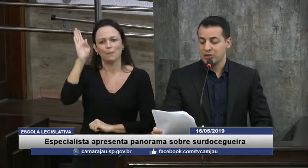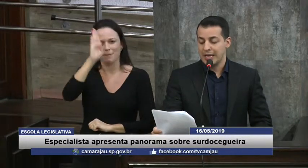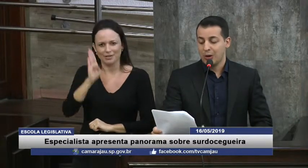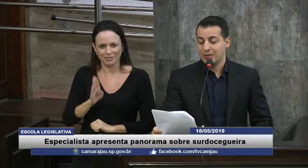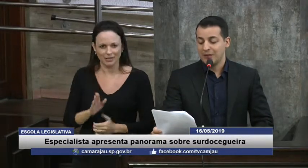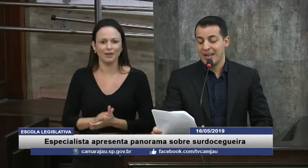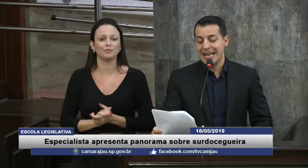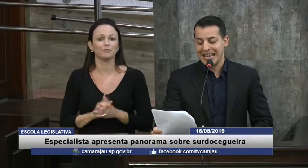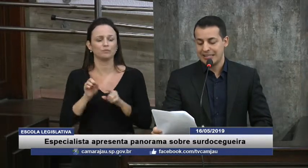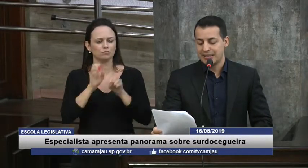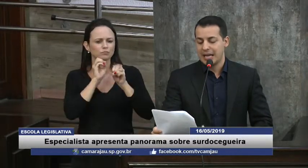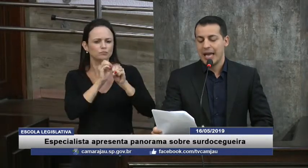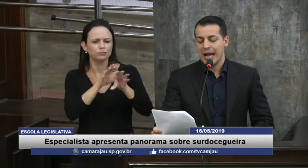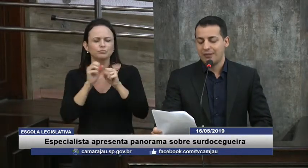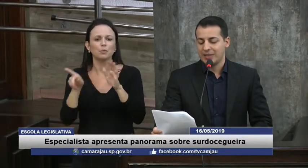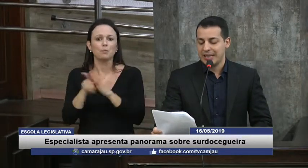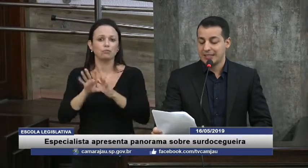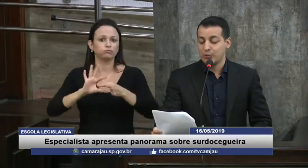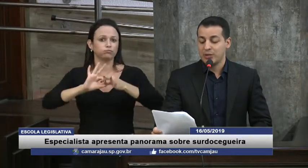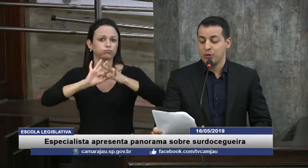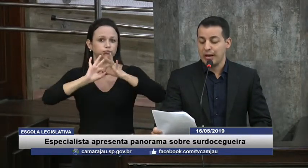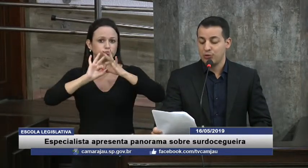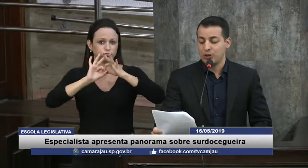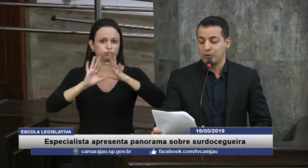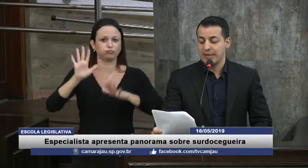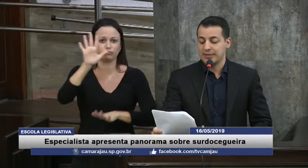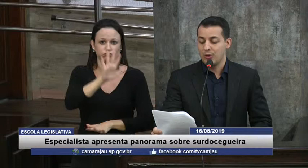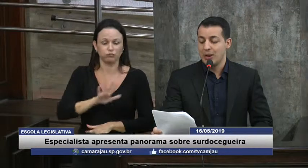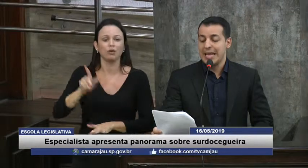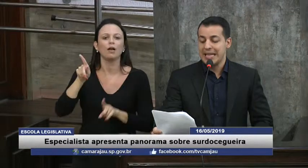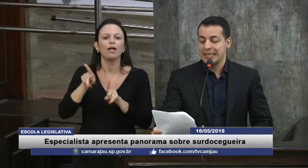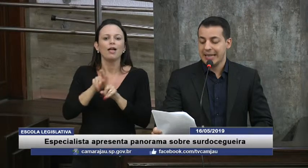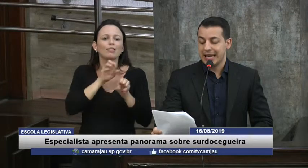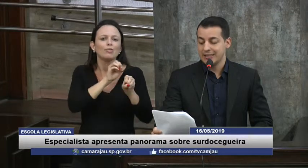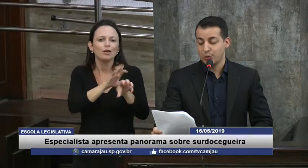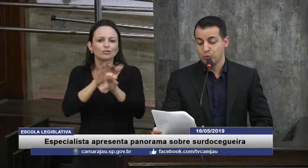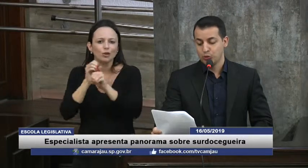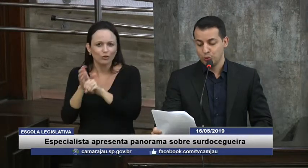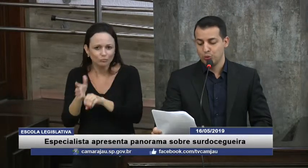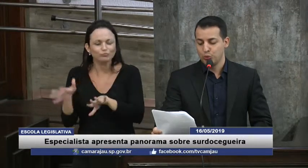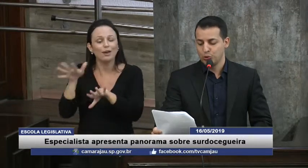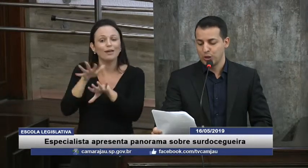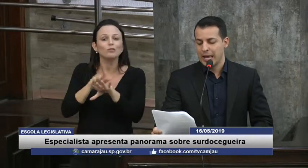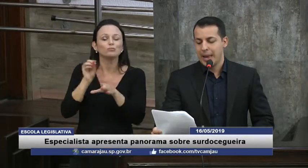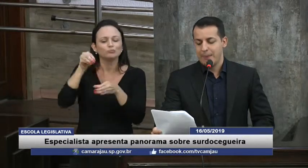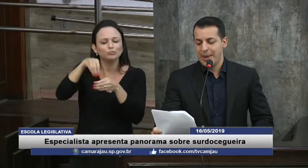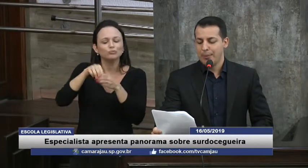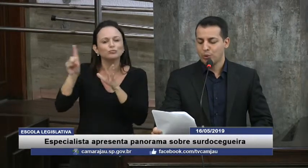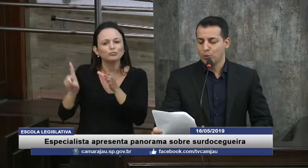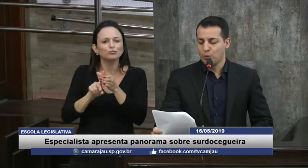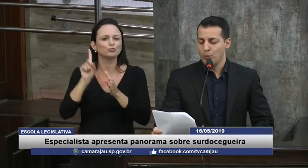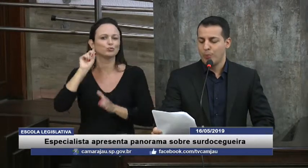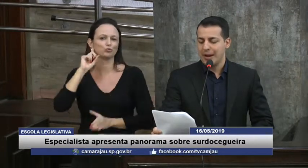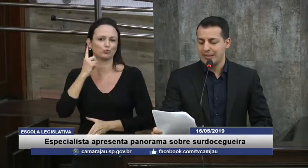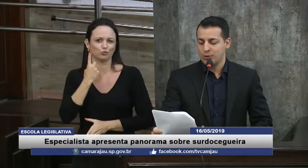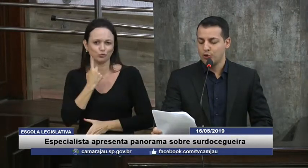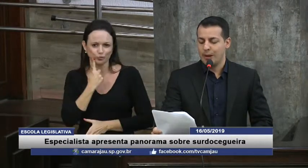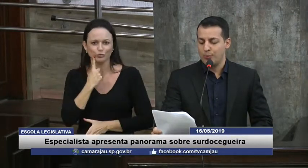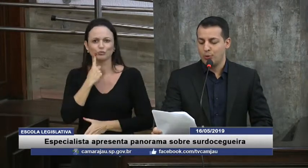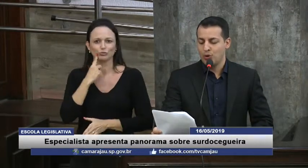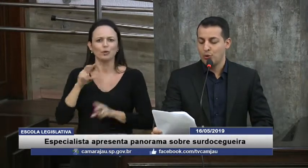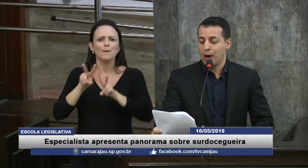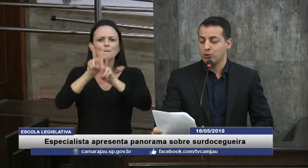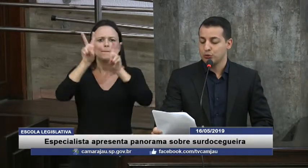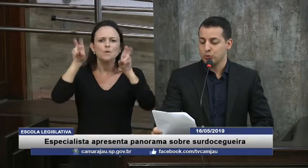educadora social da FENEIS, a Federação Nacional de Educação e Integração dos Surdos, membro do Grupo Brasil